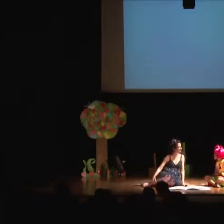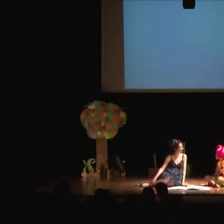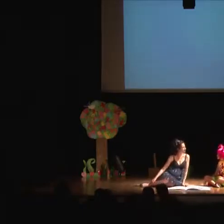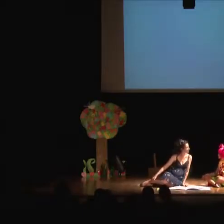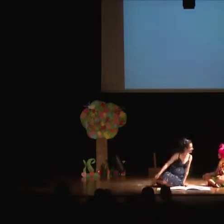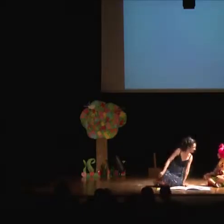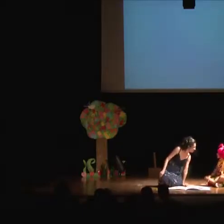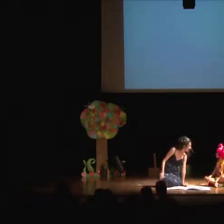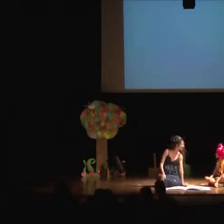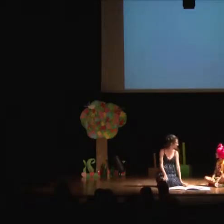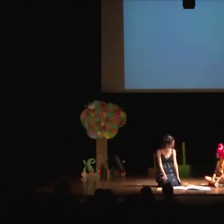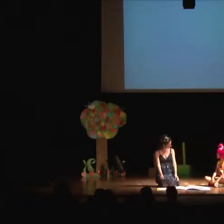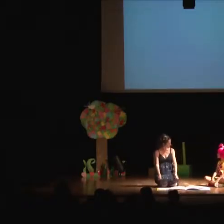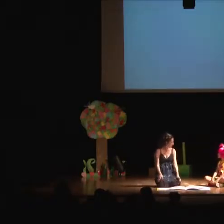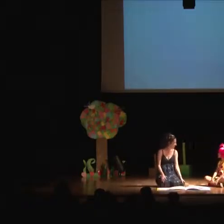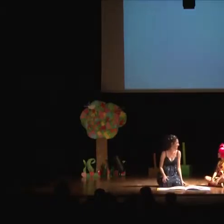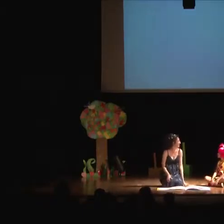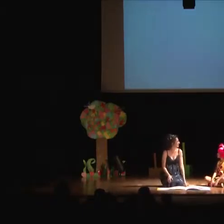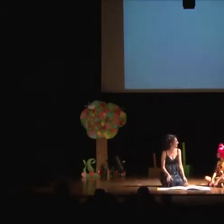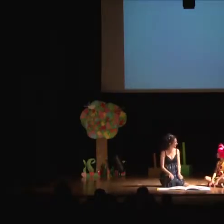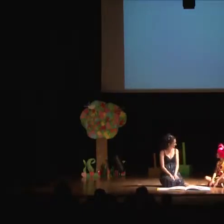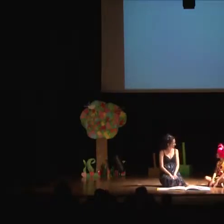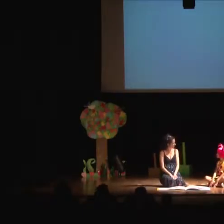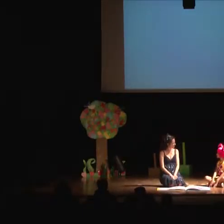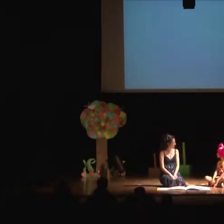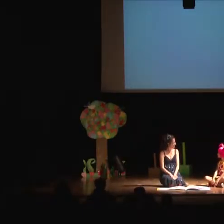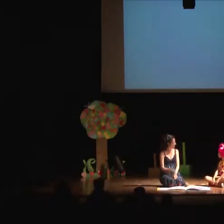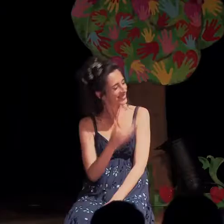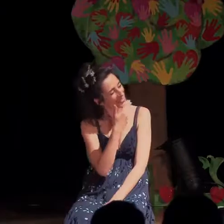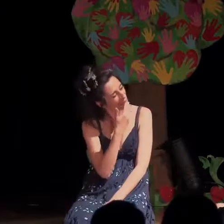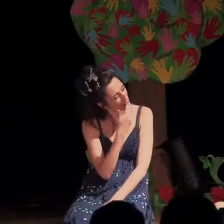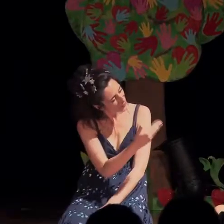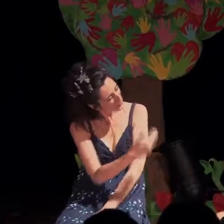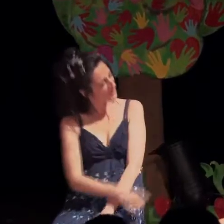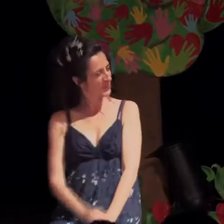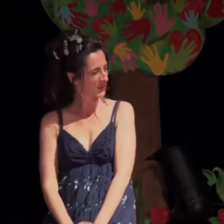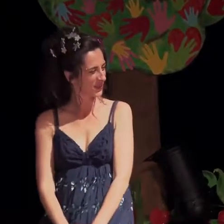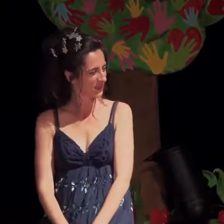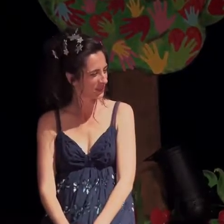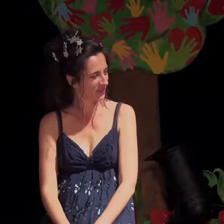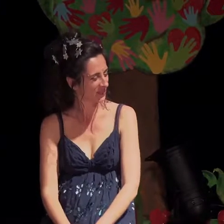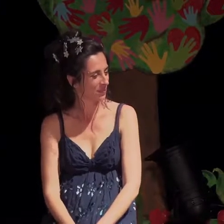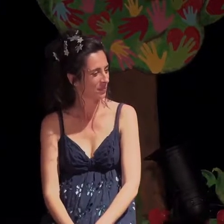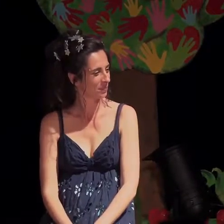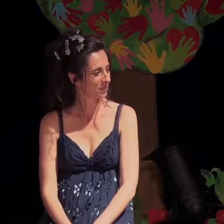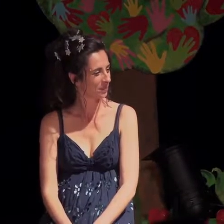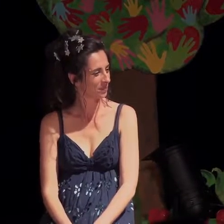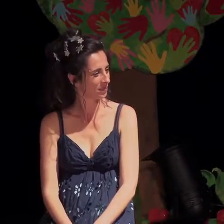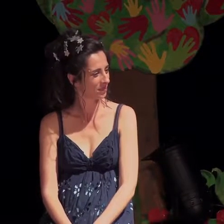se retourne enfin, lui sourit et lui fait un signe. Bonjour, que veut dire ce